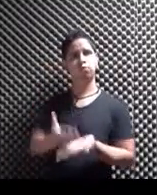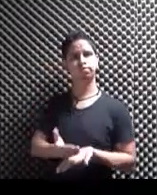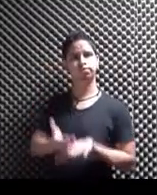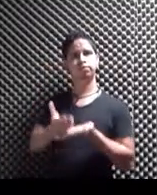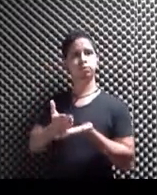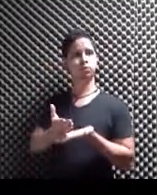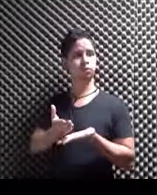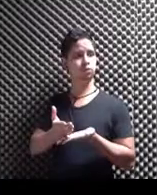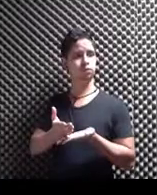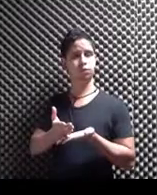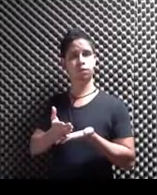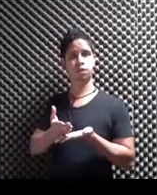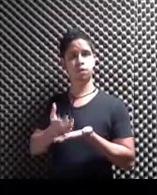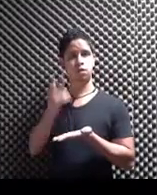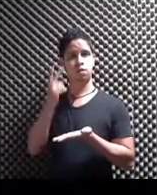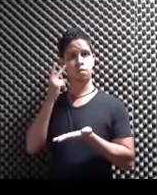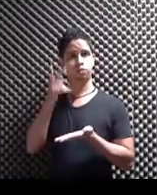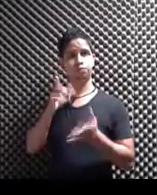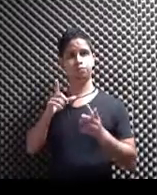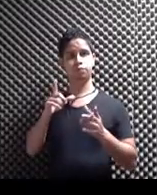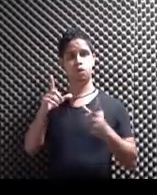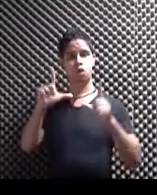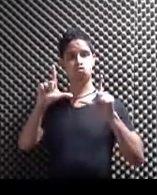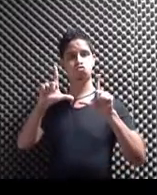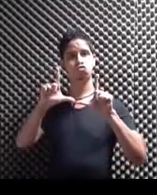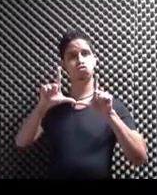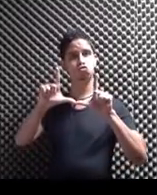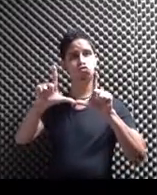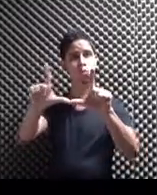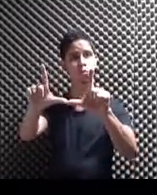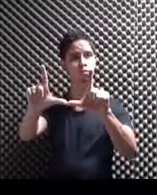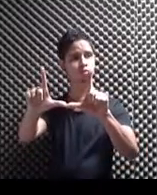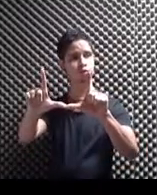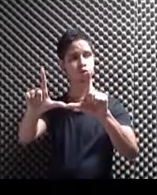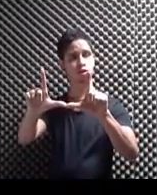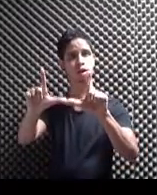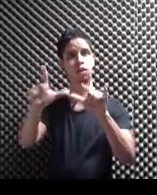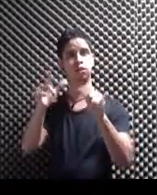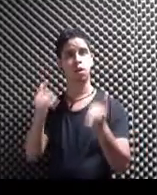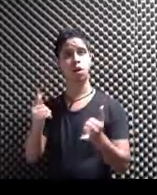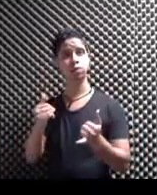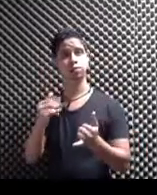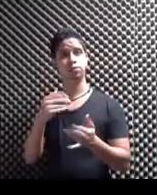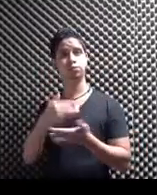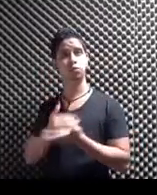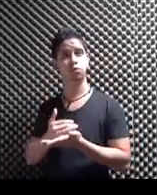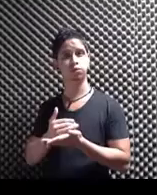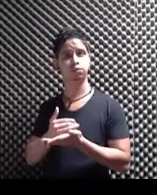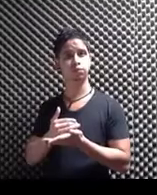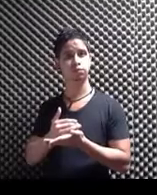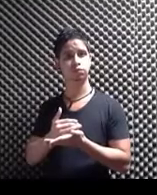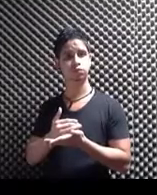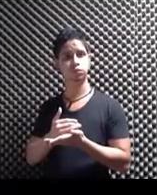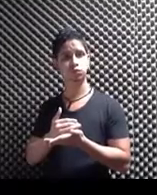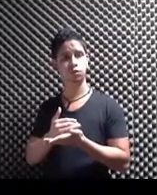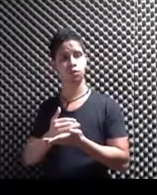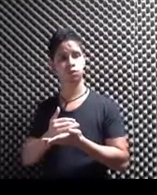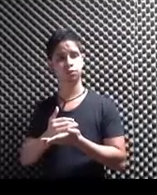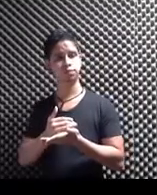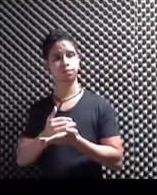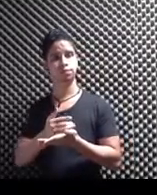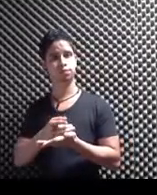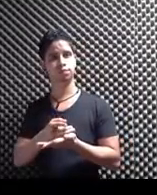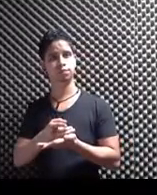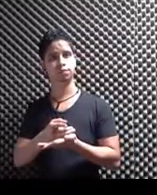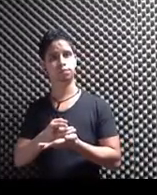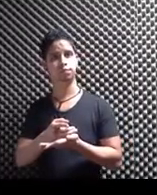El zoom artesanal. Dale. Ok. ¿Por qué? esta es la primera vez que hacemos un zoom de un bizcocho, ¿verdad? No, yo creo que no. Yo creo que es segunda. Sí,